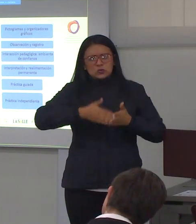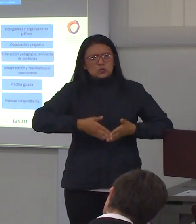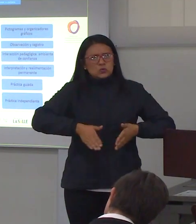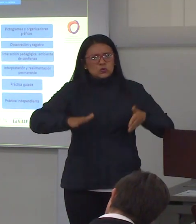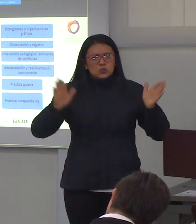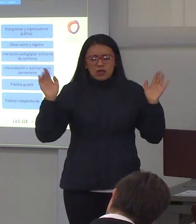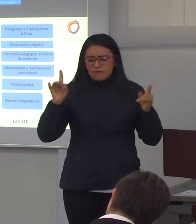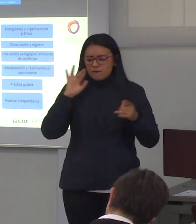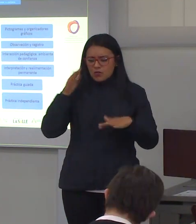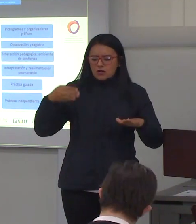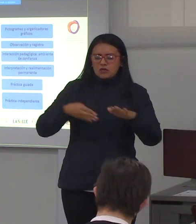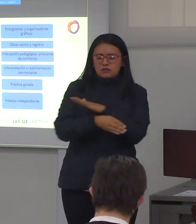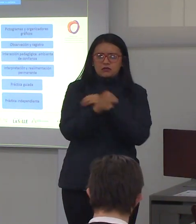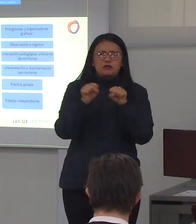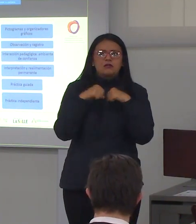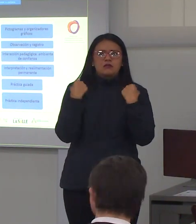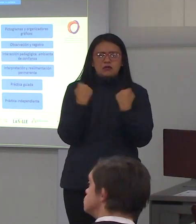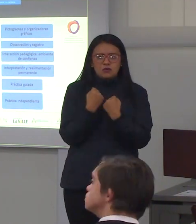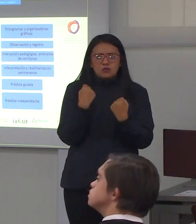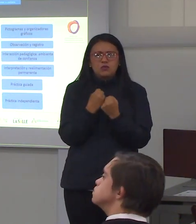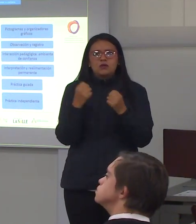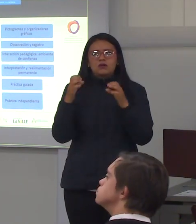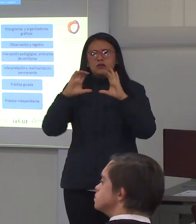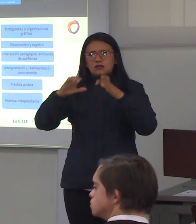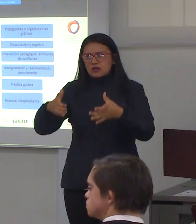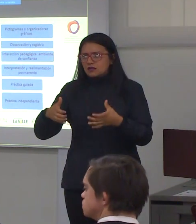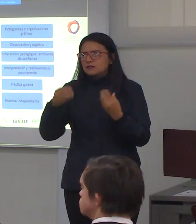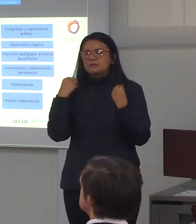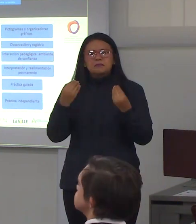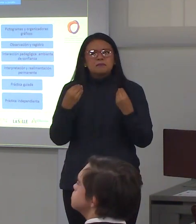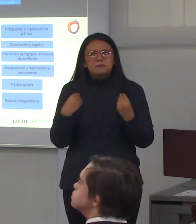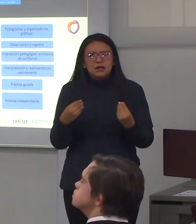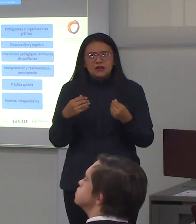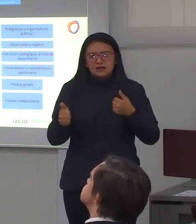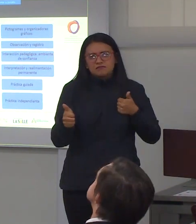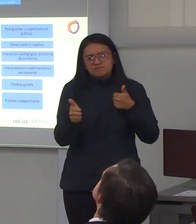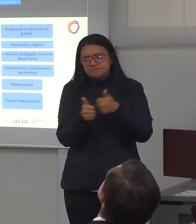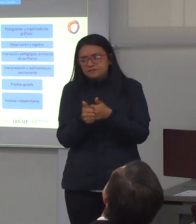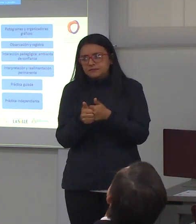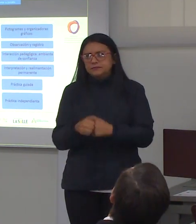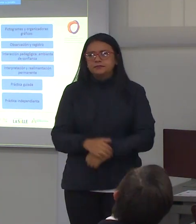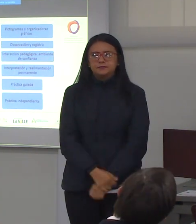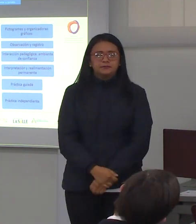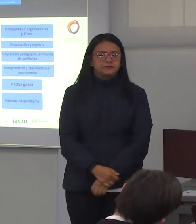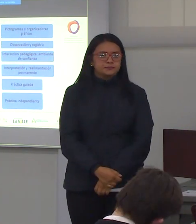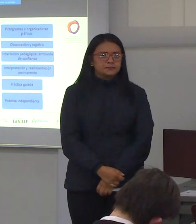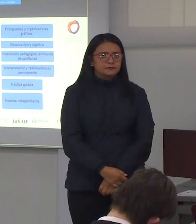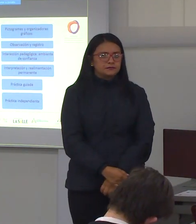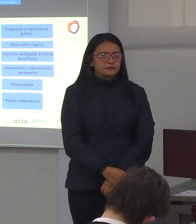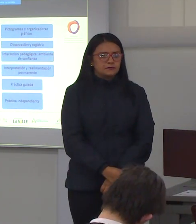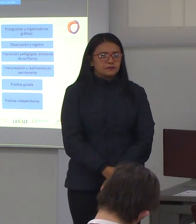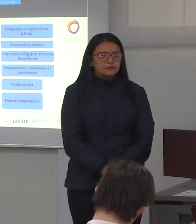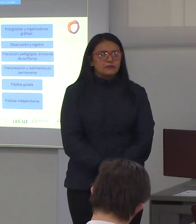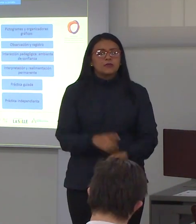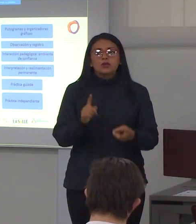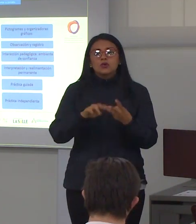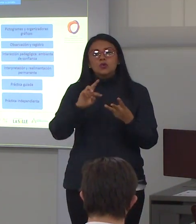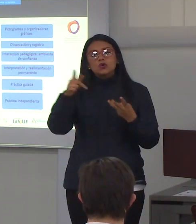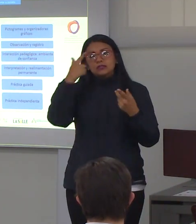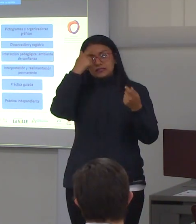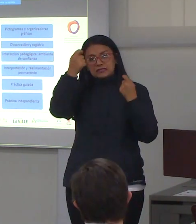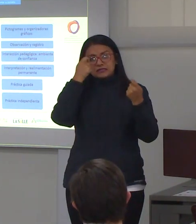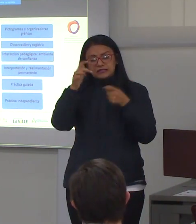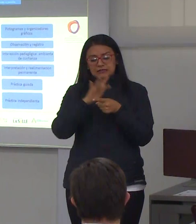permitan el acceso a las aulas de clase precisamente como para hacer el acompañamiento. La otra estrategia que hemos